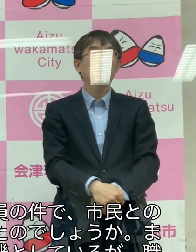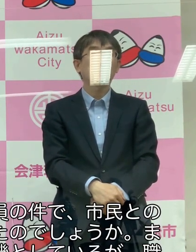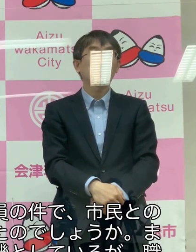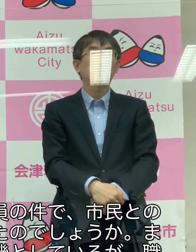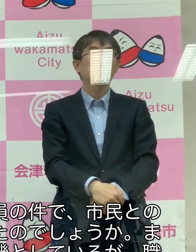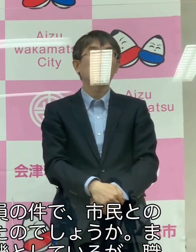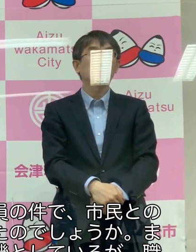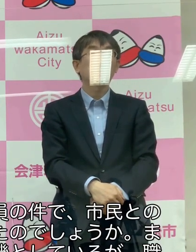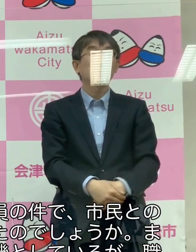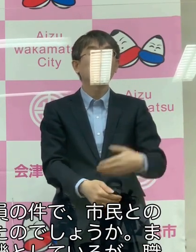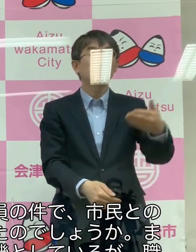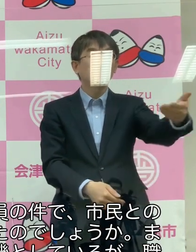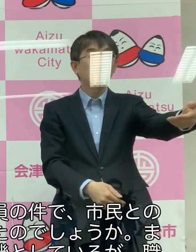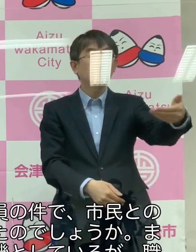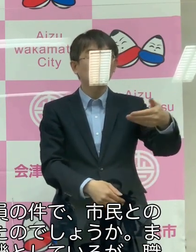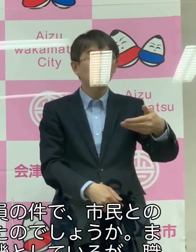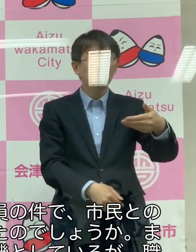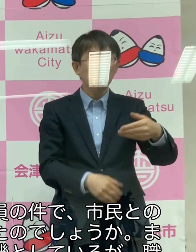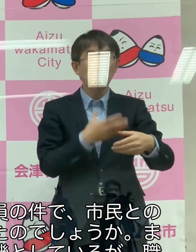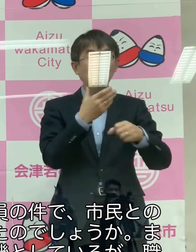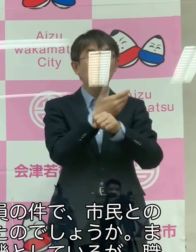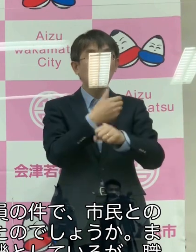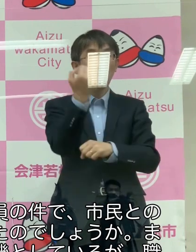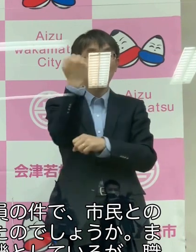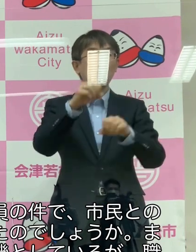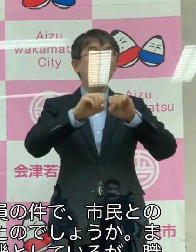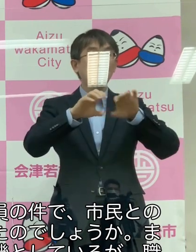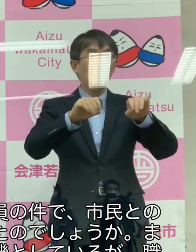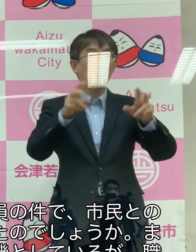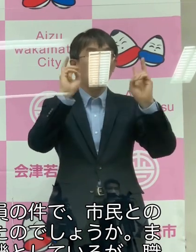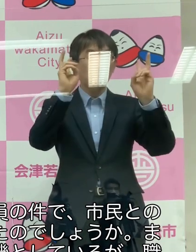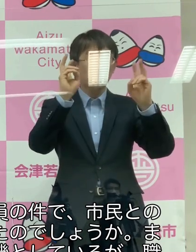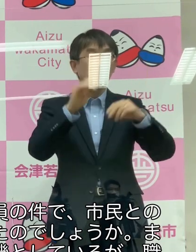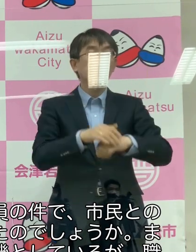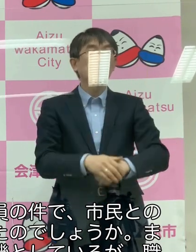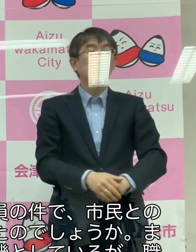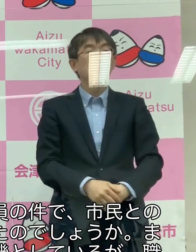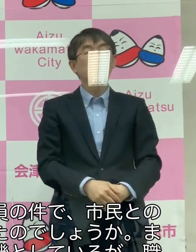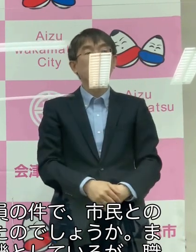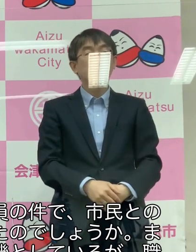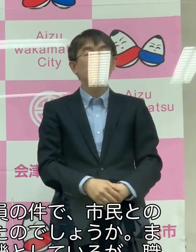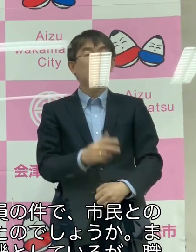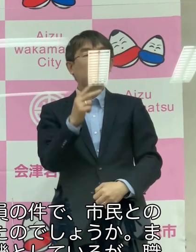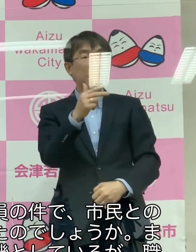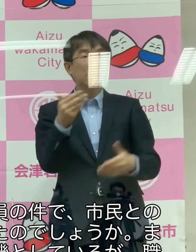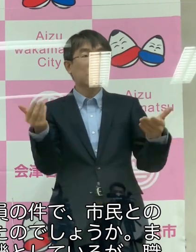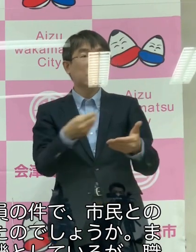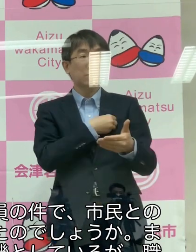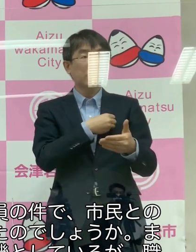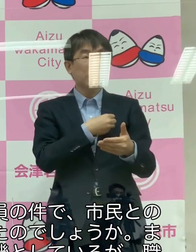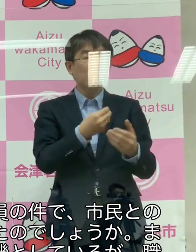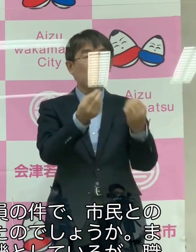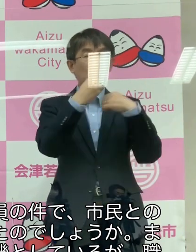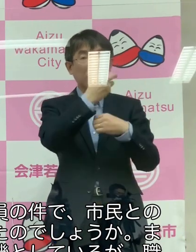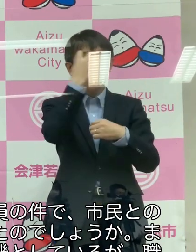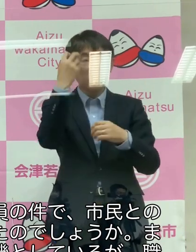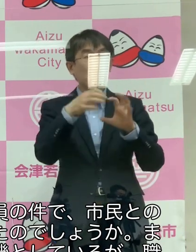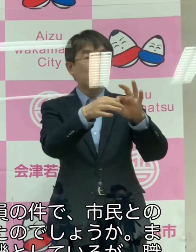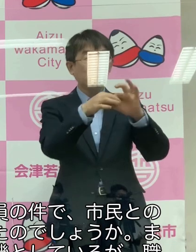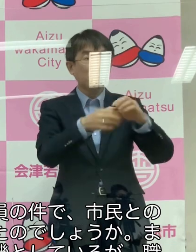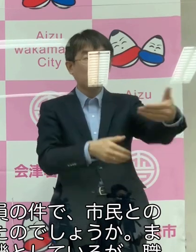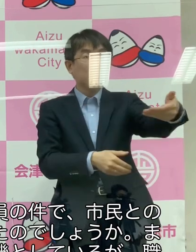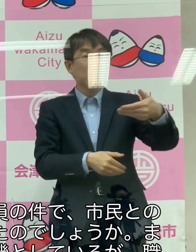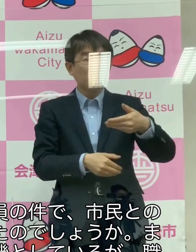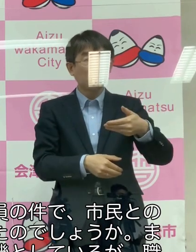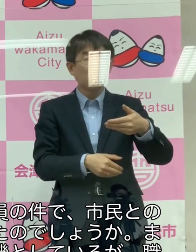保健所の方で検 討していただきます。福島民法の方です。今後、市教育の職員の質問に関連してなんですけれども、この